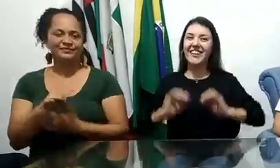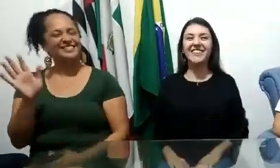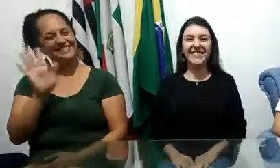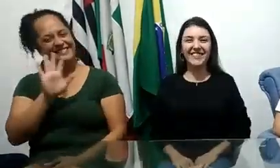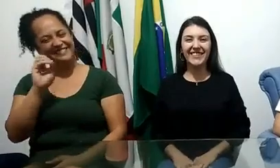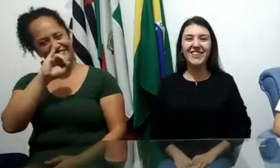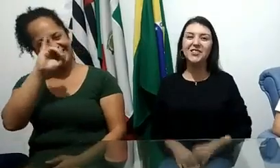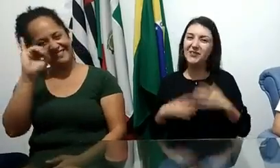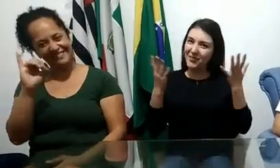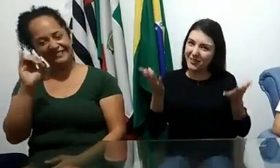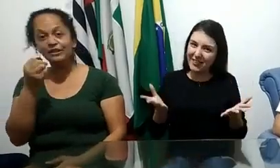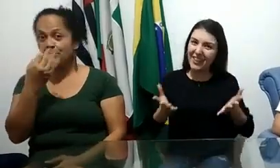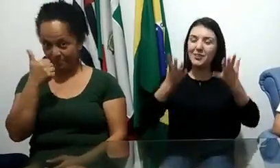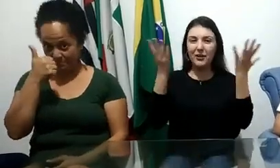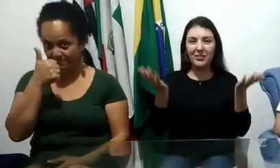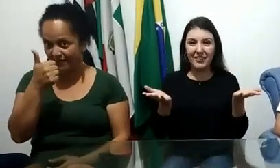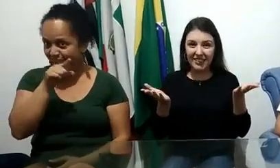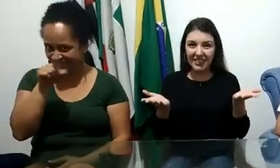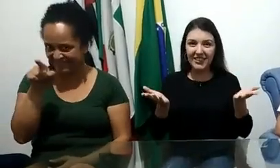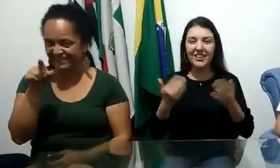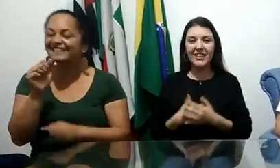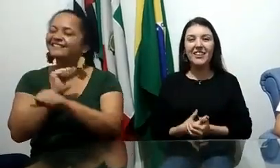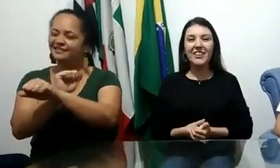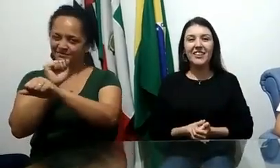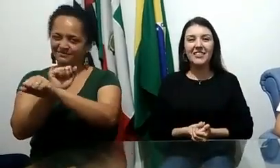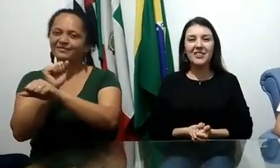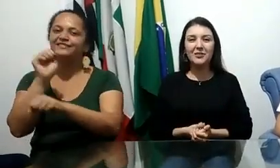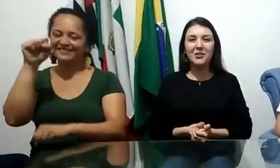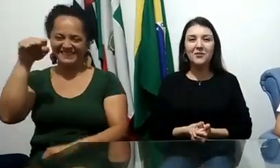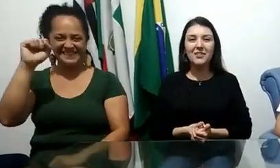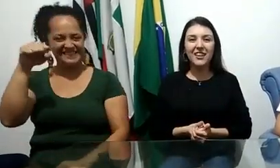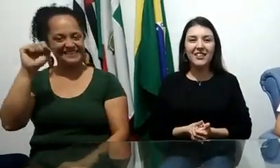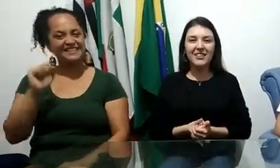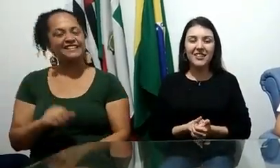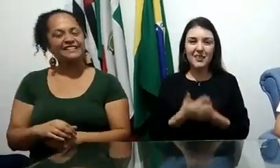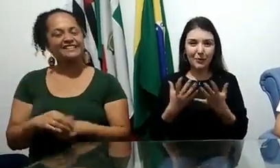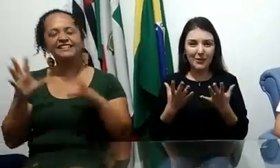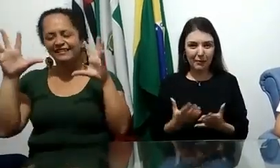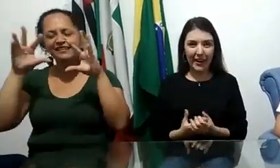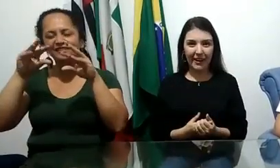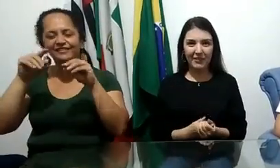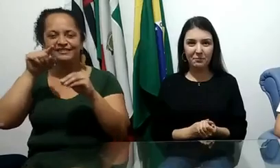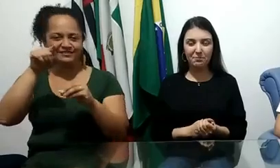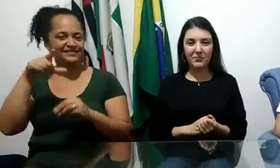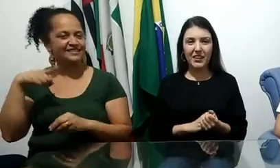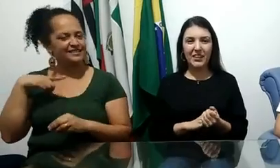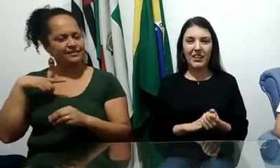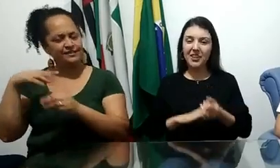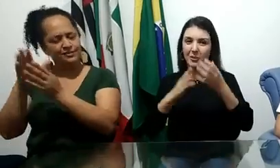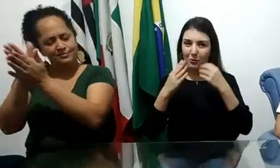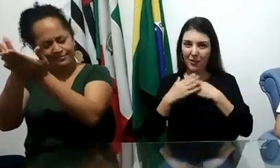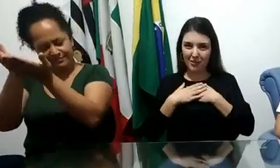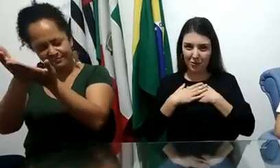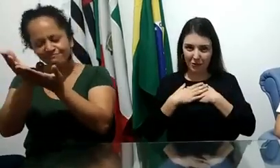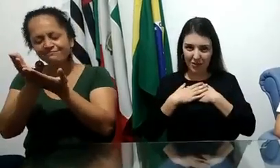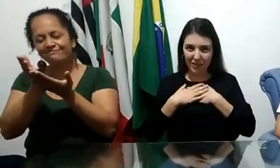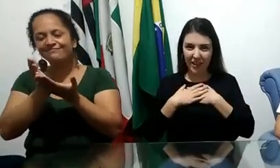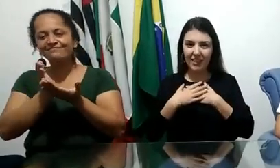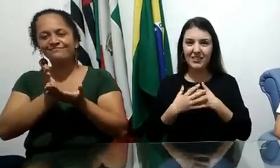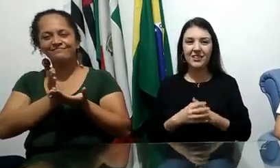gente, tudo bem com vocês? Espero que sim e que essa noite vocês recebam essa palavra que entre no